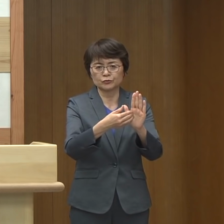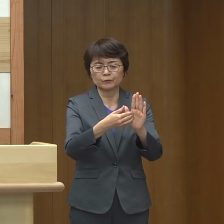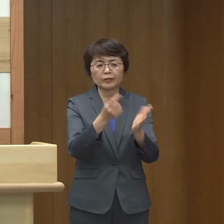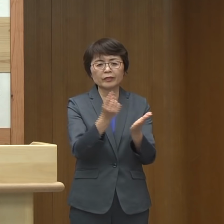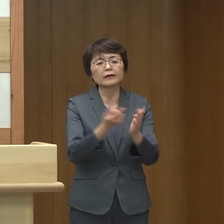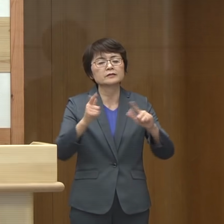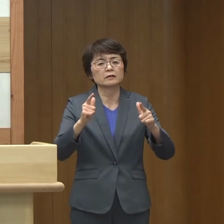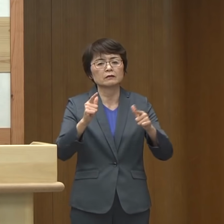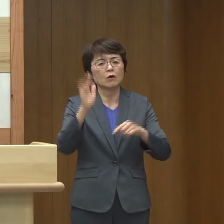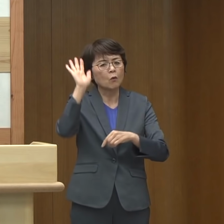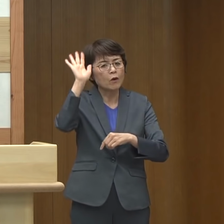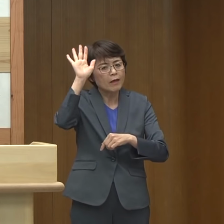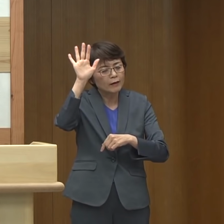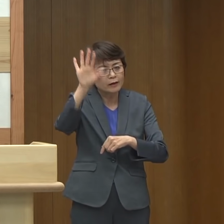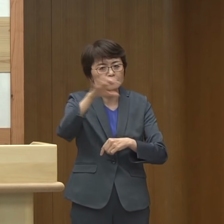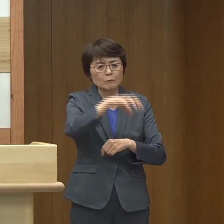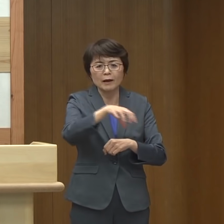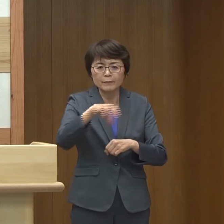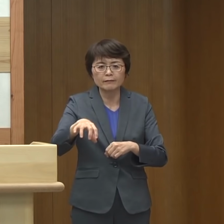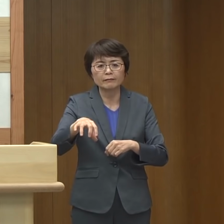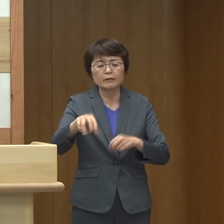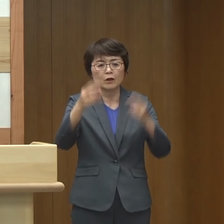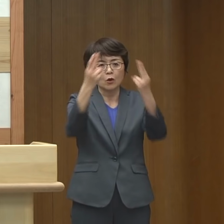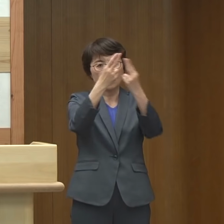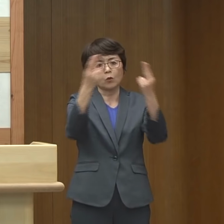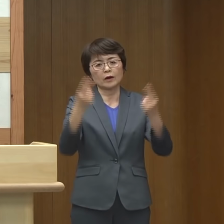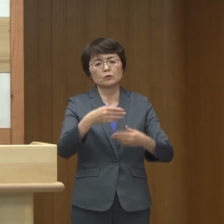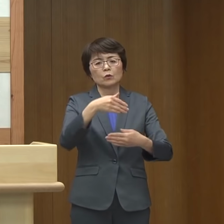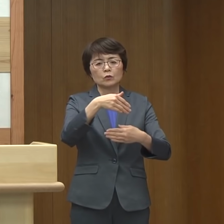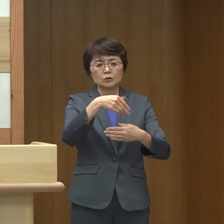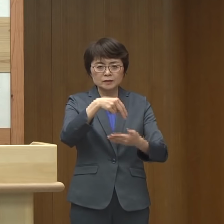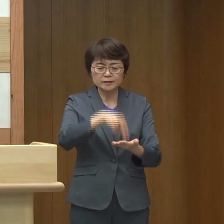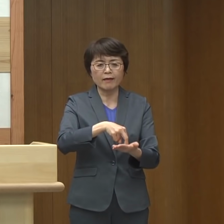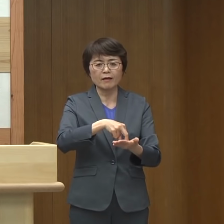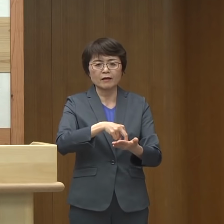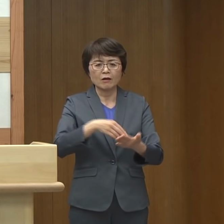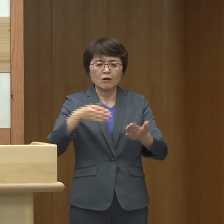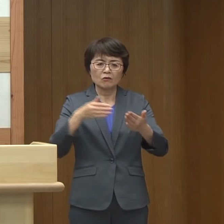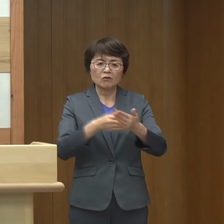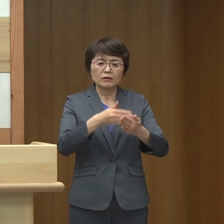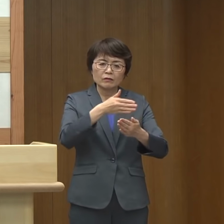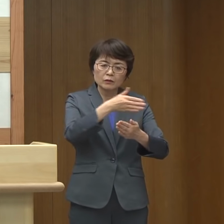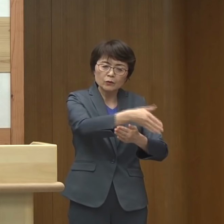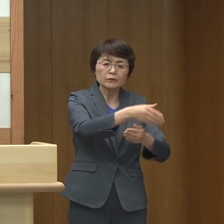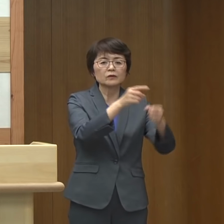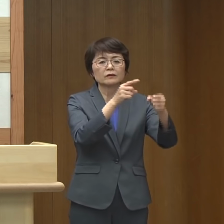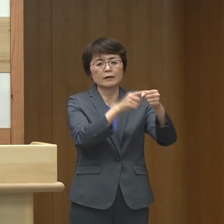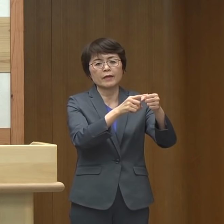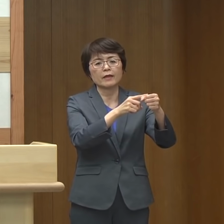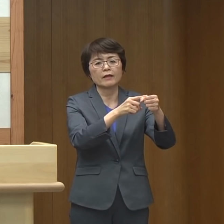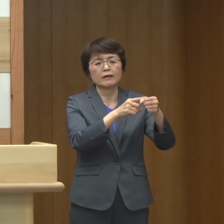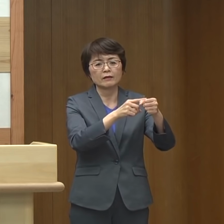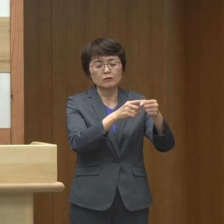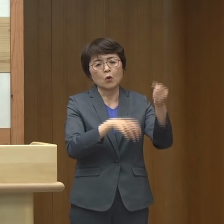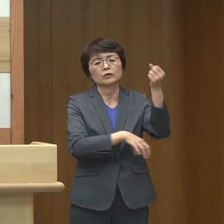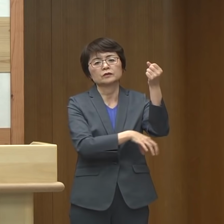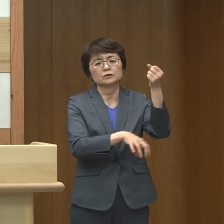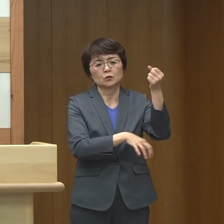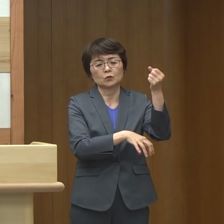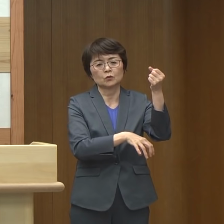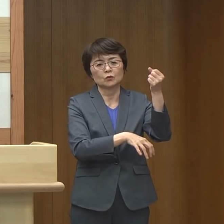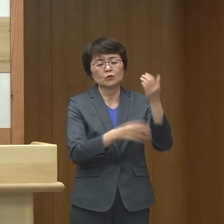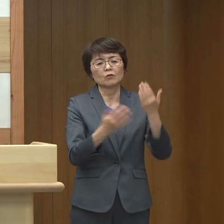らゆる場面で北海道として困難を乗り越えるにあたっての礎となると確信